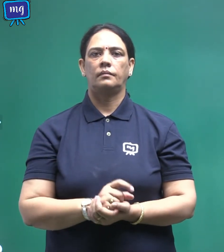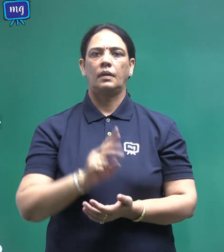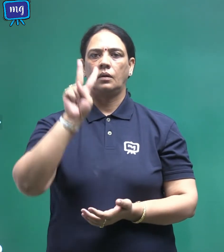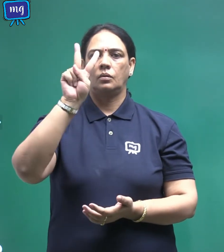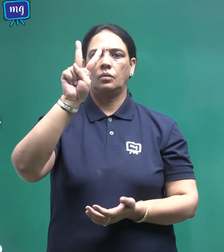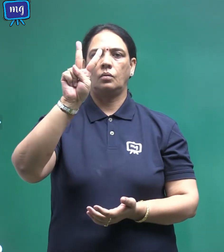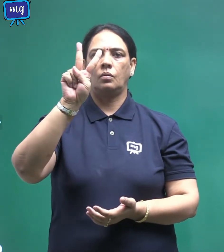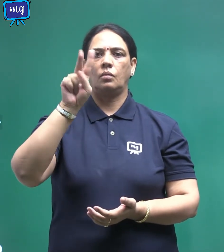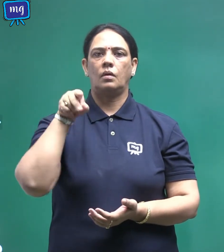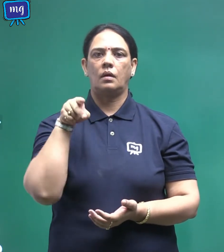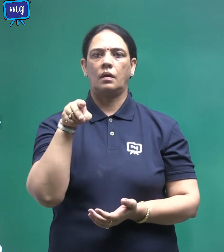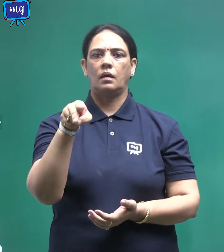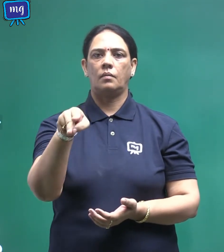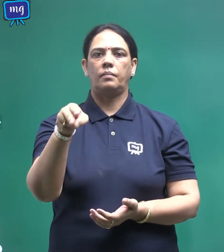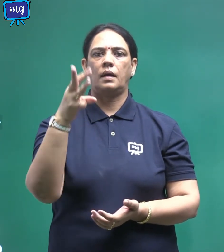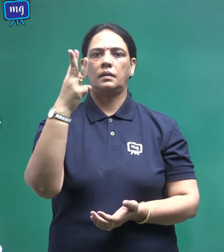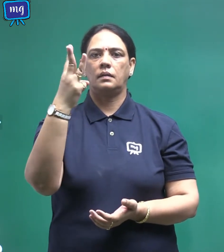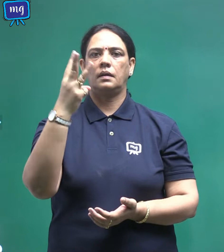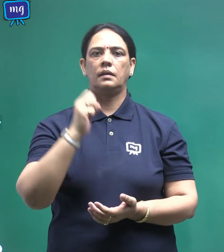2:3